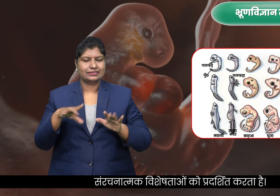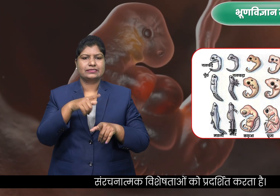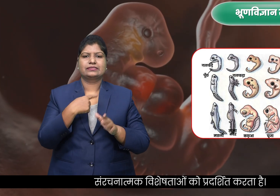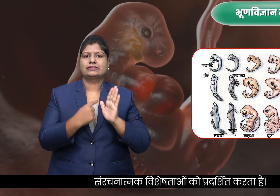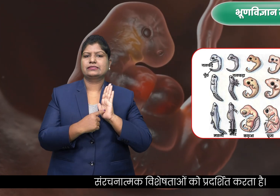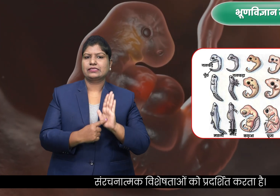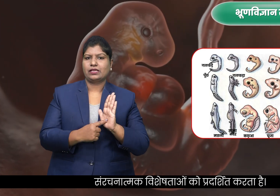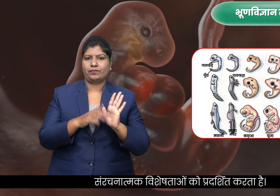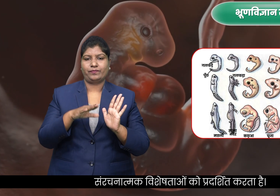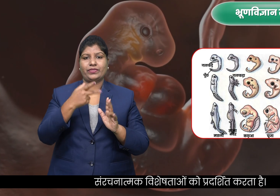करता है।